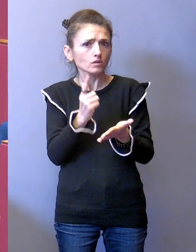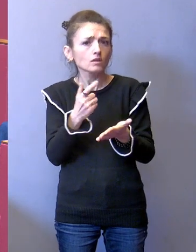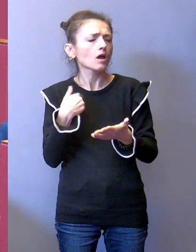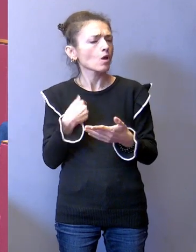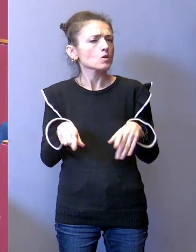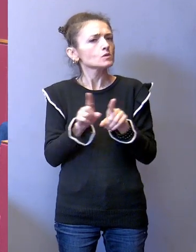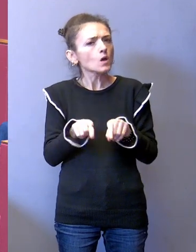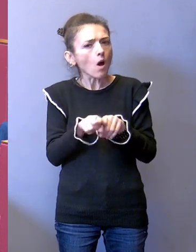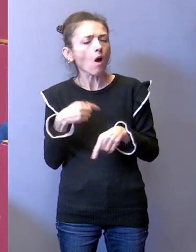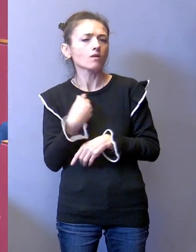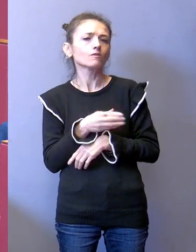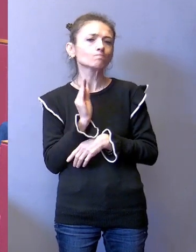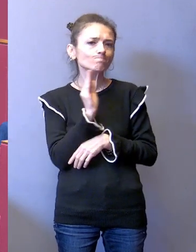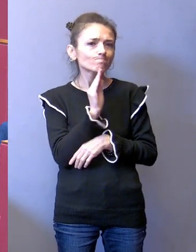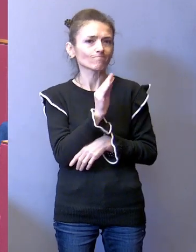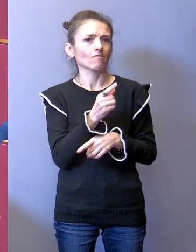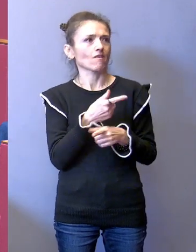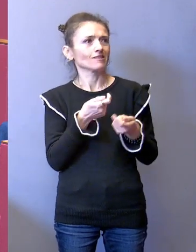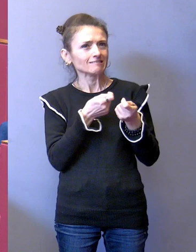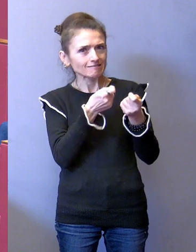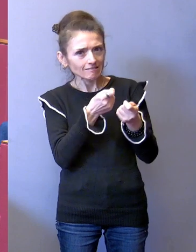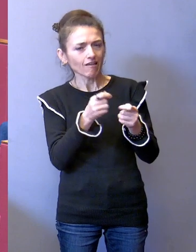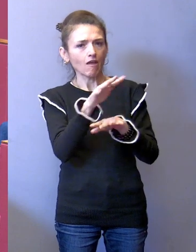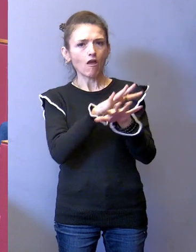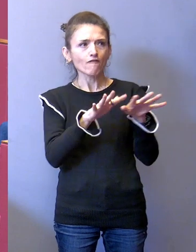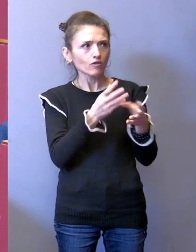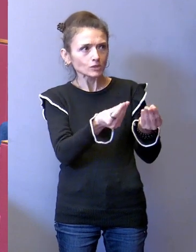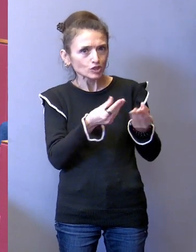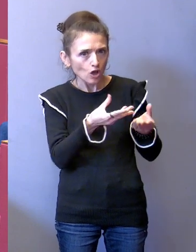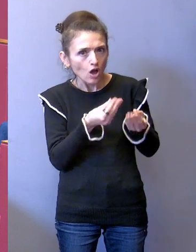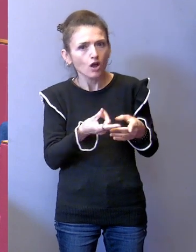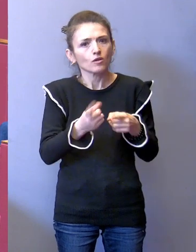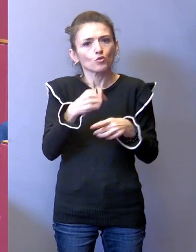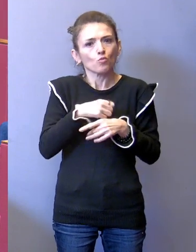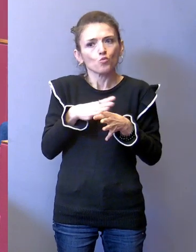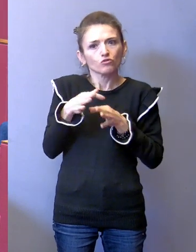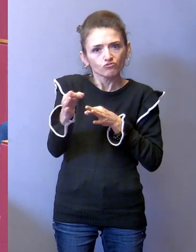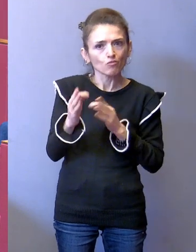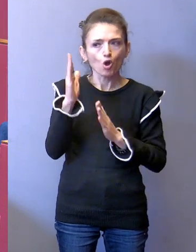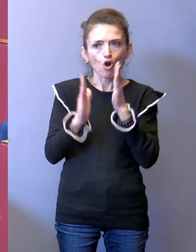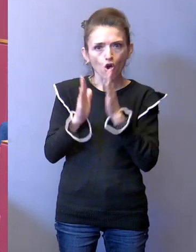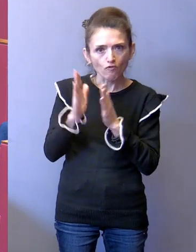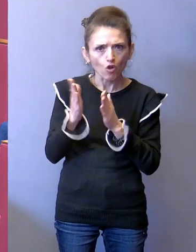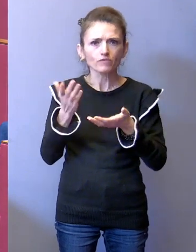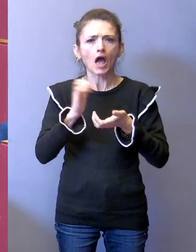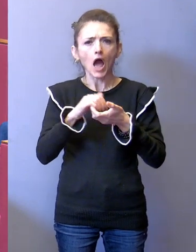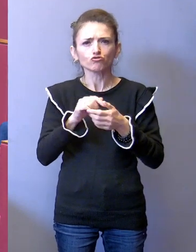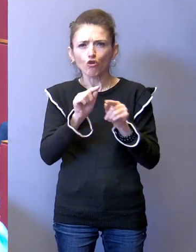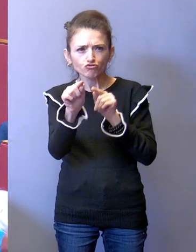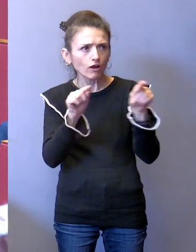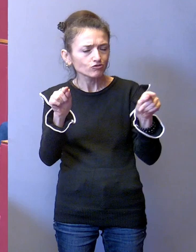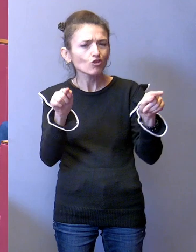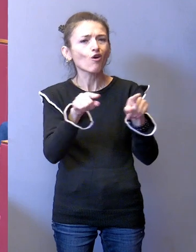solito vi risponderò a tenerci informato a confrontarsi sempre con il municipio altrettanto con tutte quelle associazioni che